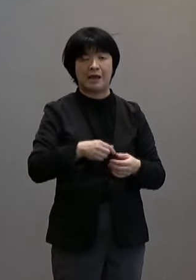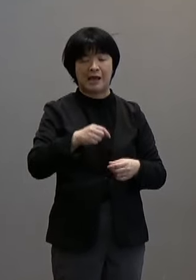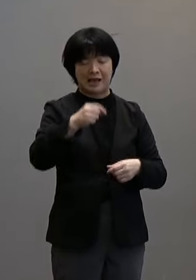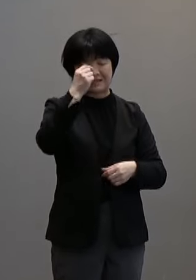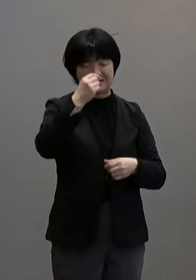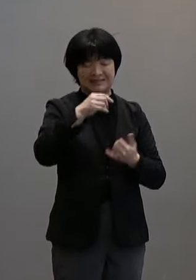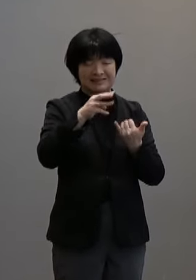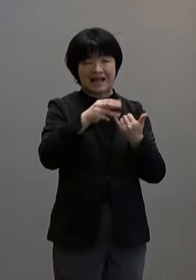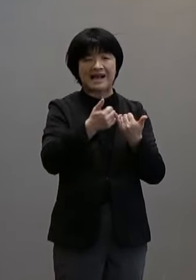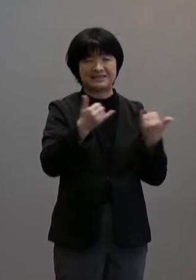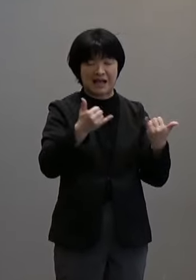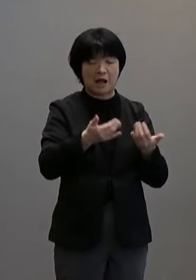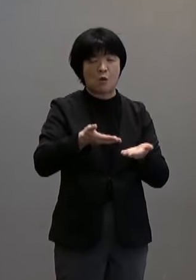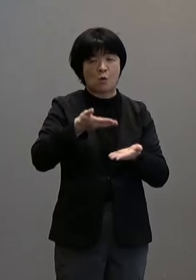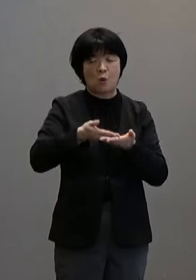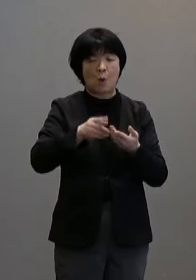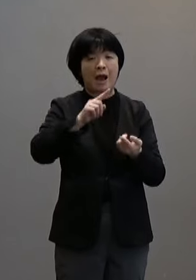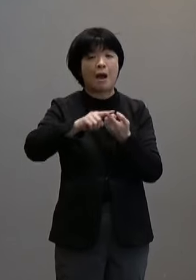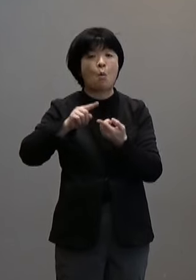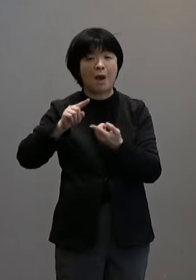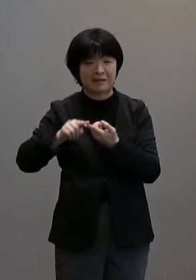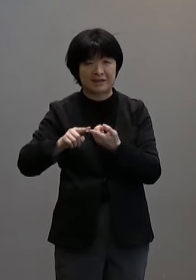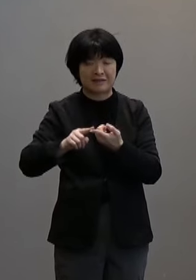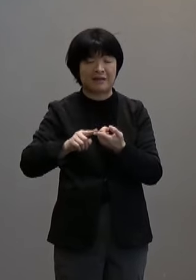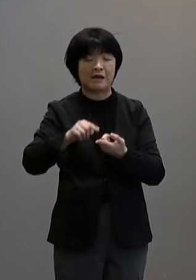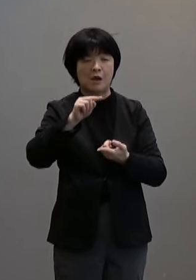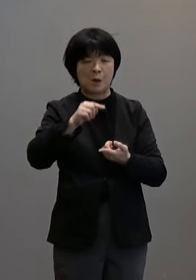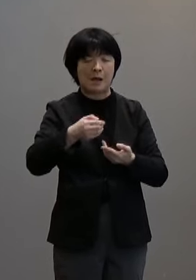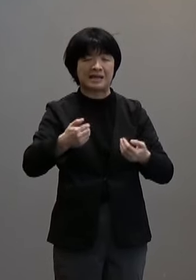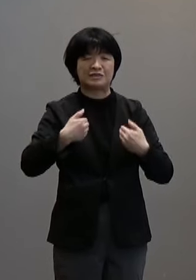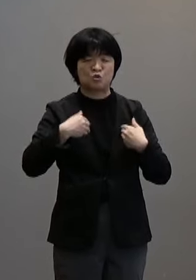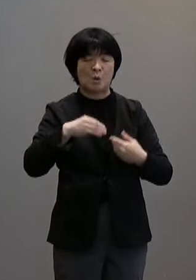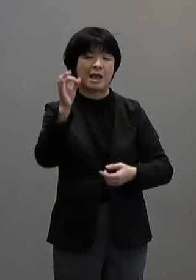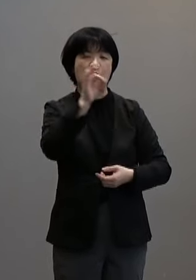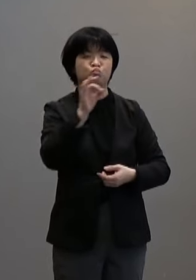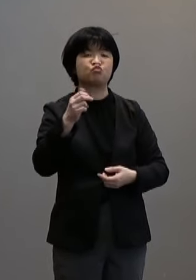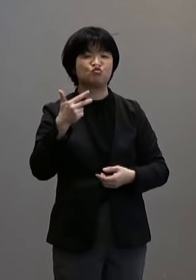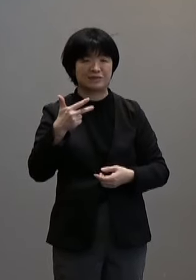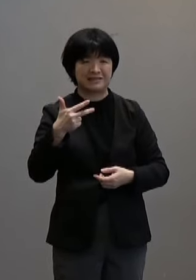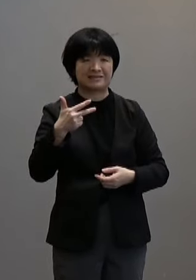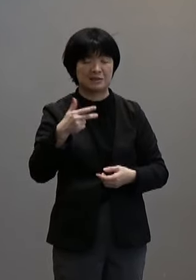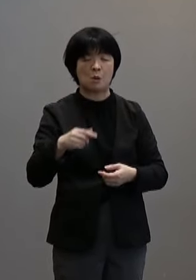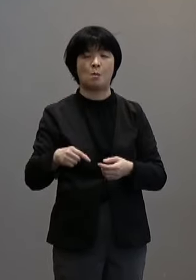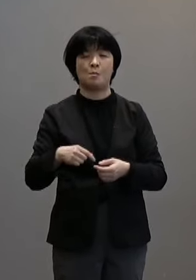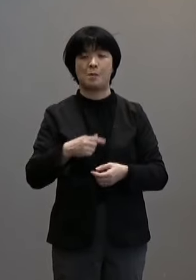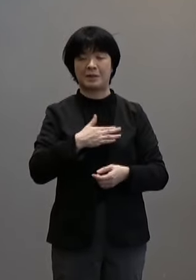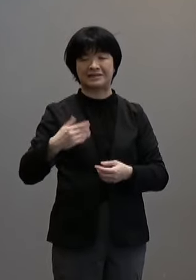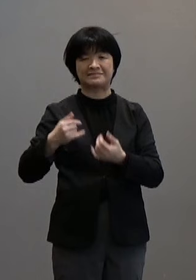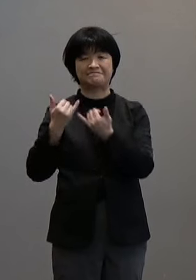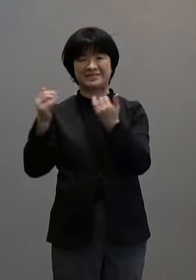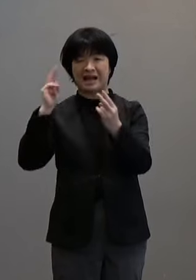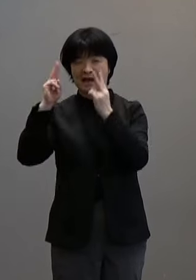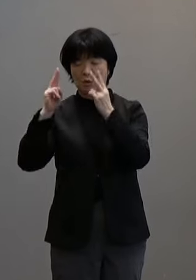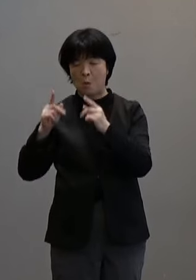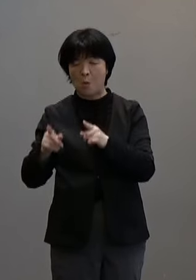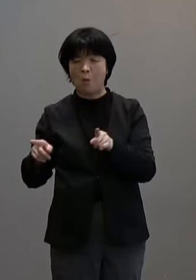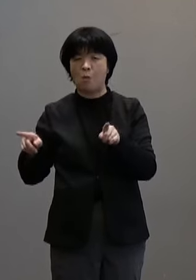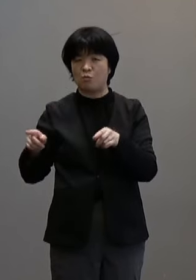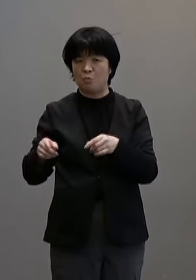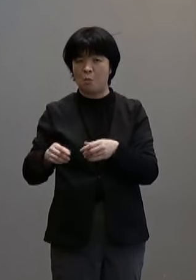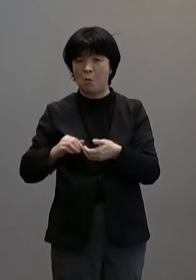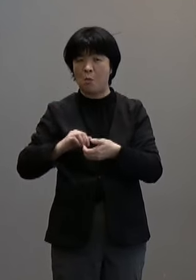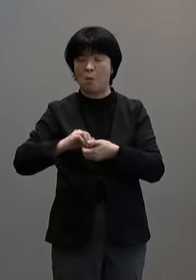じて、そうした要配慮者の方々向けに必要な物資ですね、これを我々民間企業との協定であったり、もしくは流通備蓄